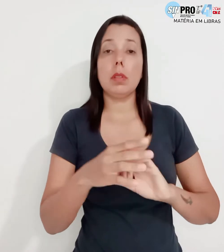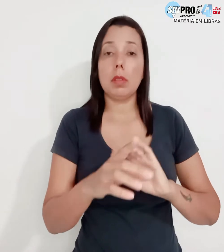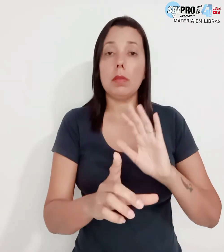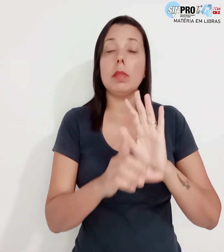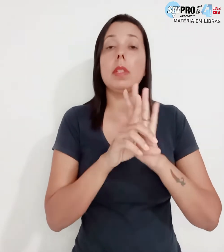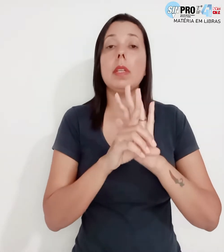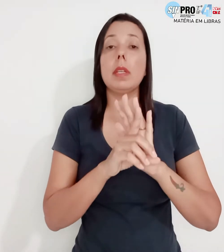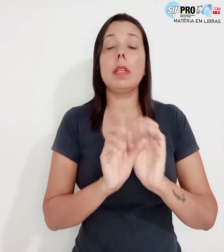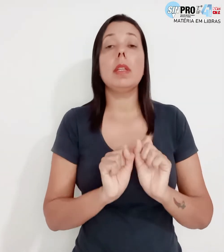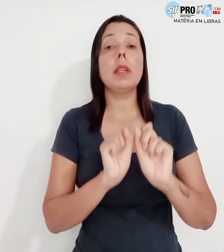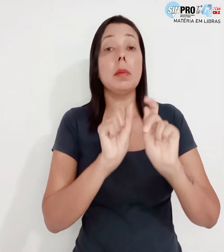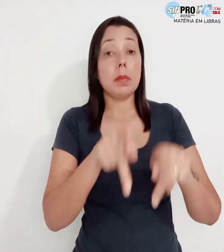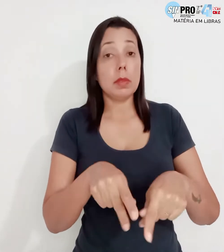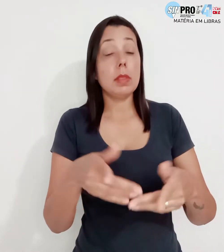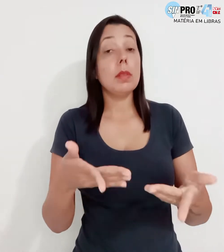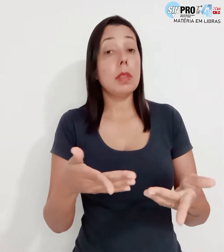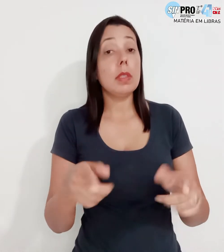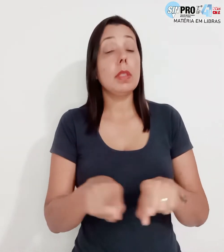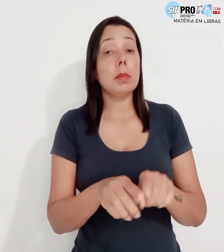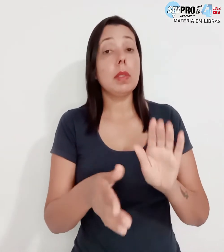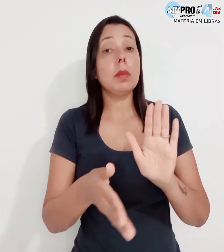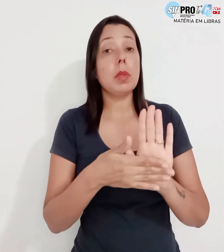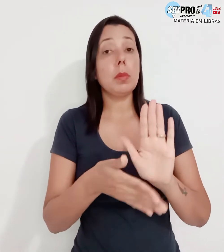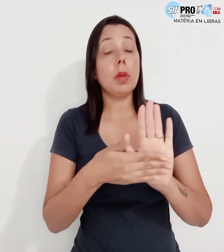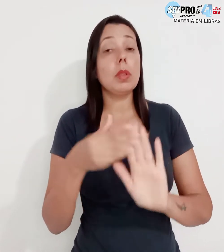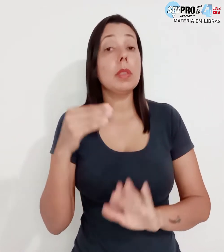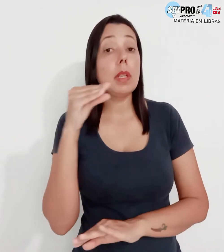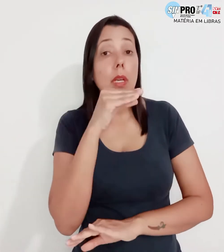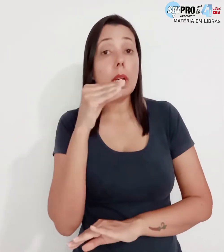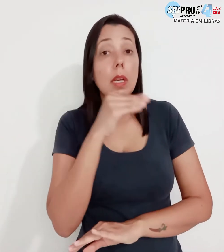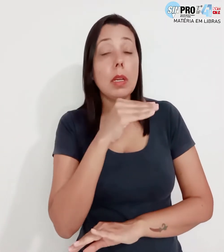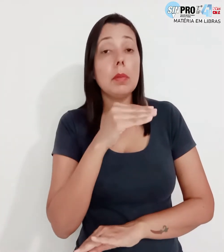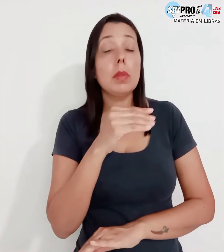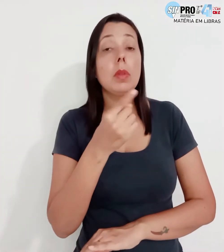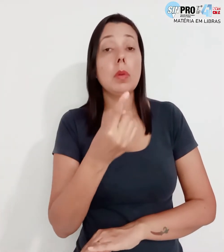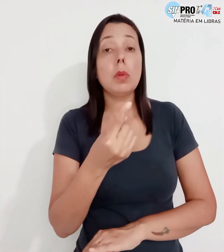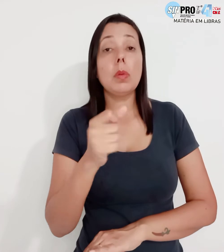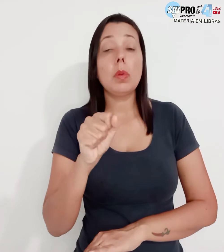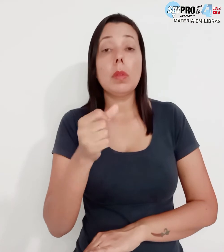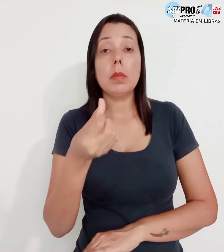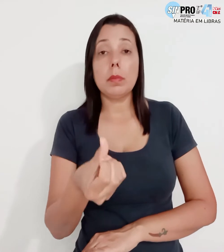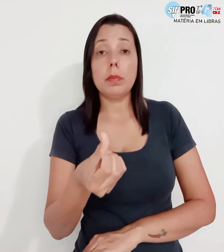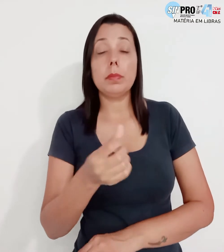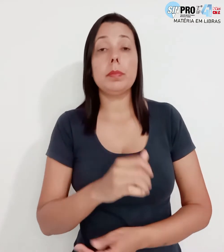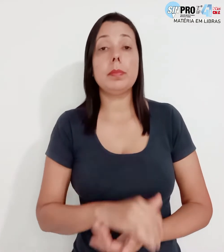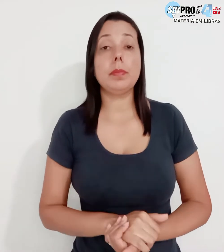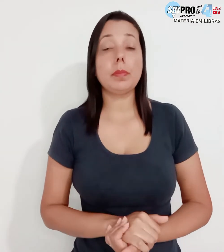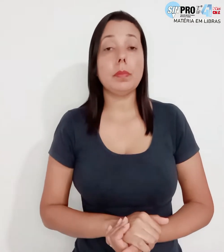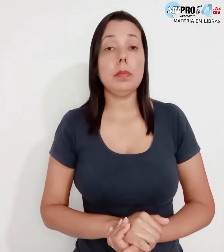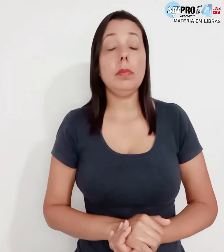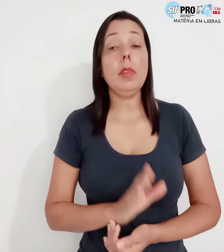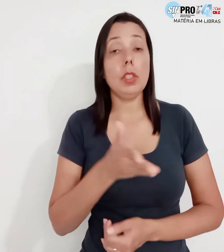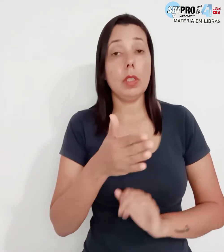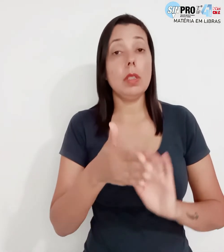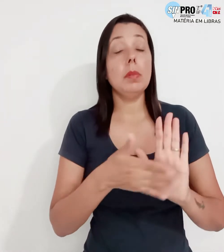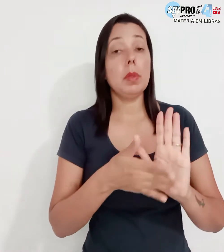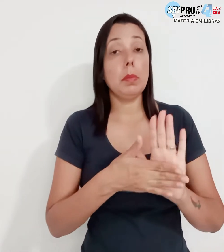reforma da Previdência e a PEC emergencial, PEC 186. Já na pauta